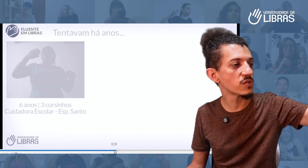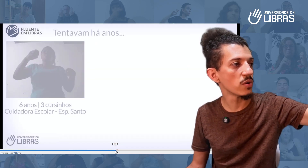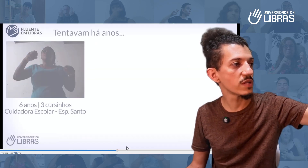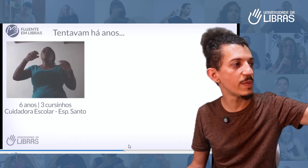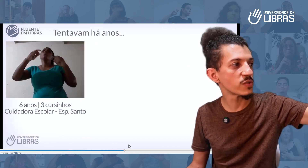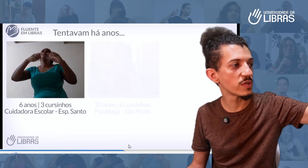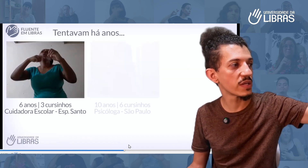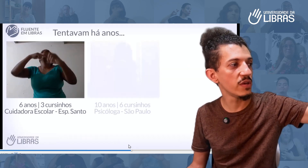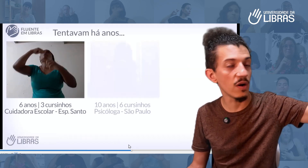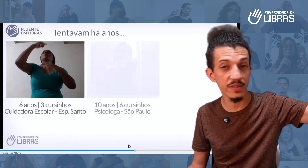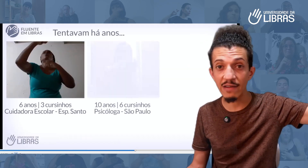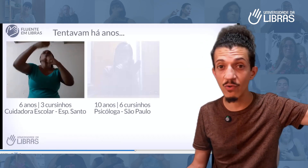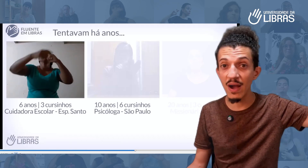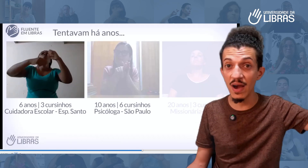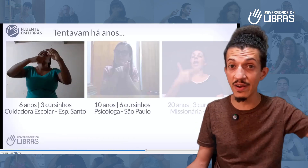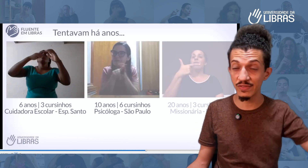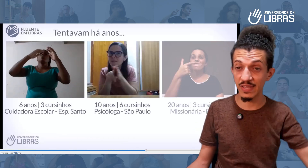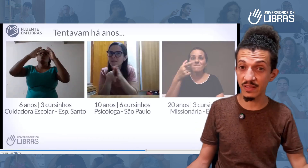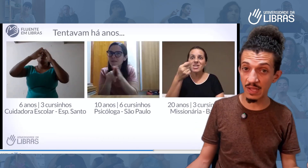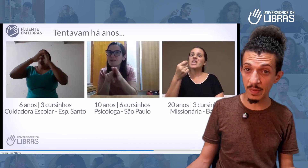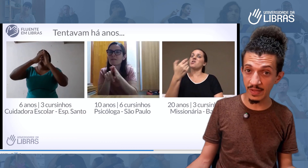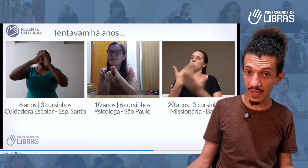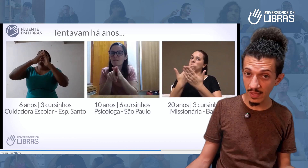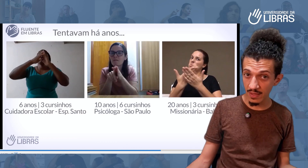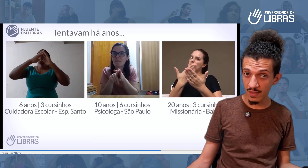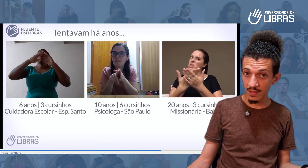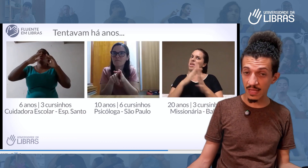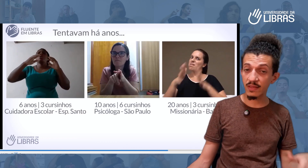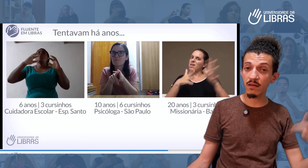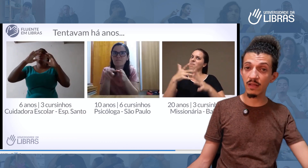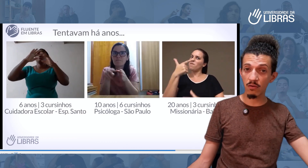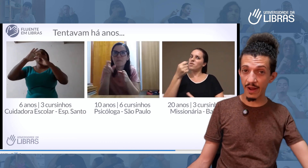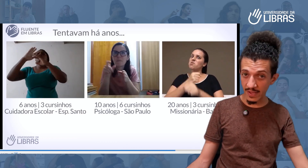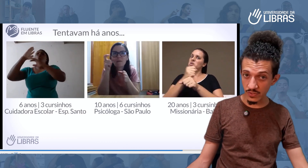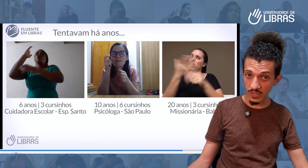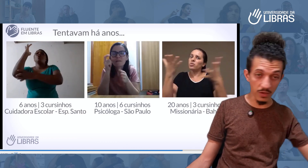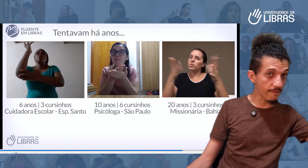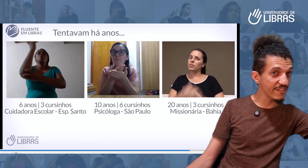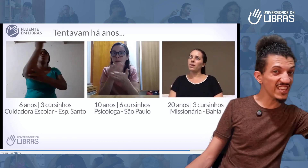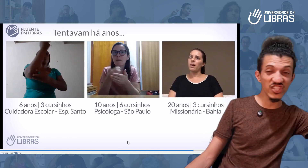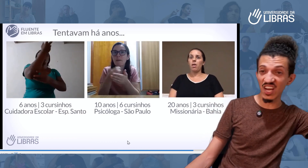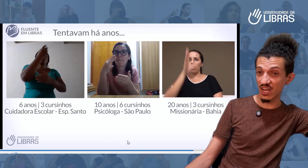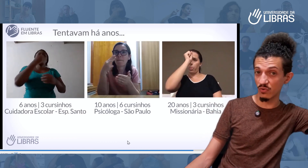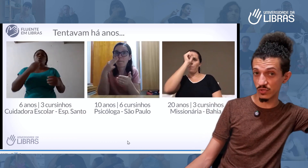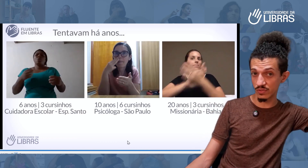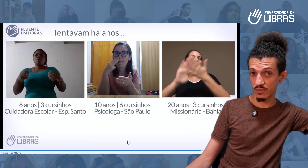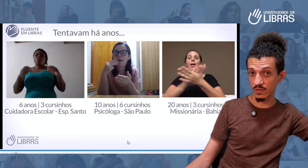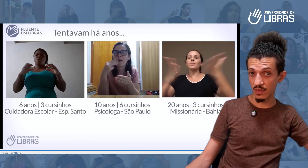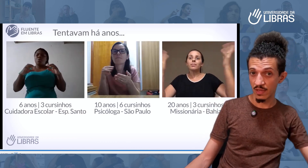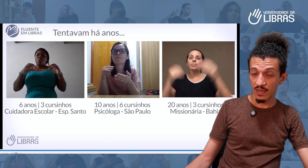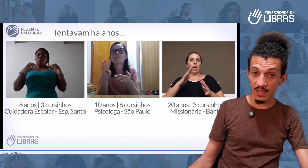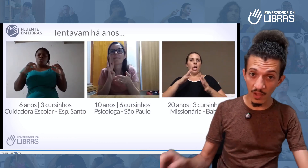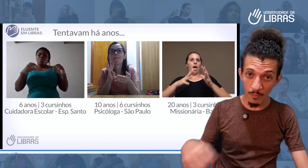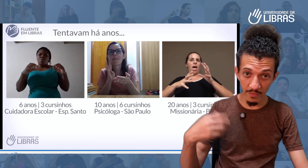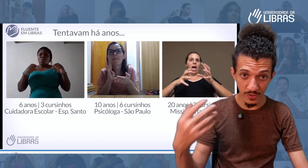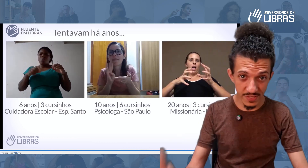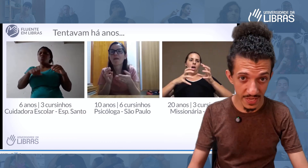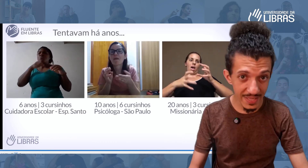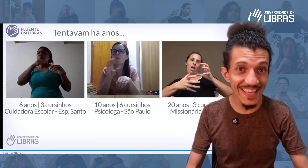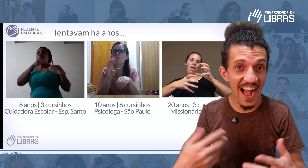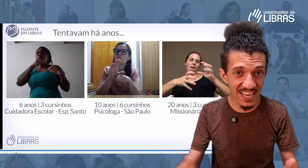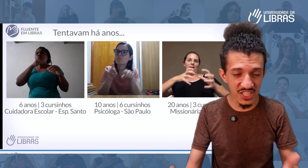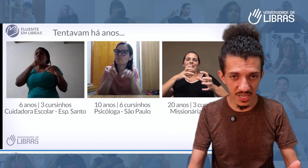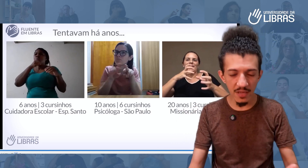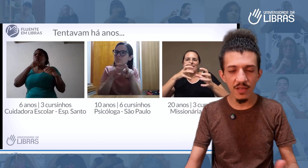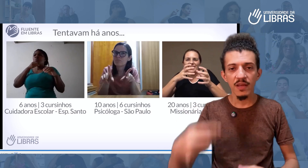essas outras pessoas aqui, ó, estavam há anos tentando aprender, tentando decorar as coisas aqui, ó, 20 anos. Então, para você